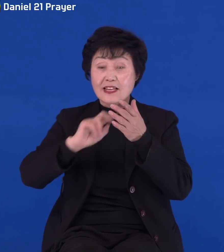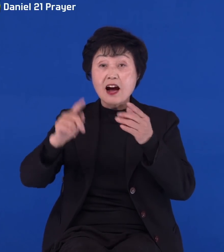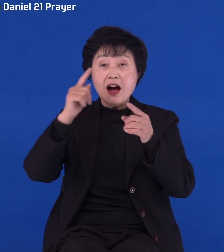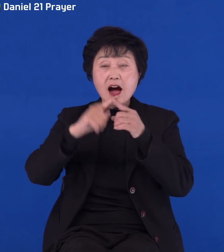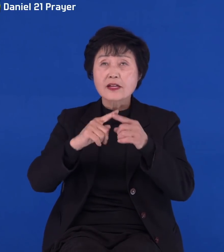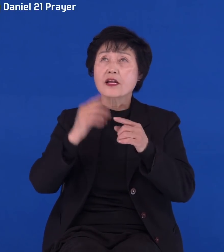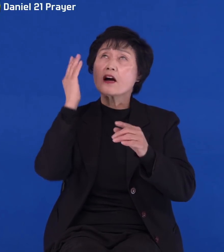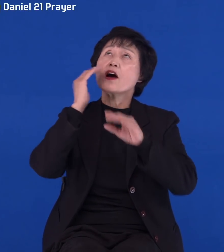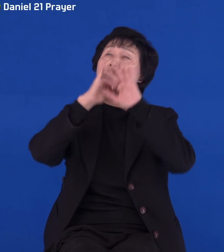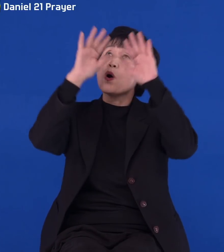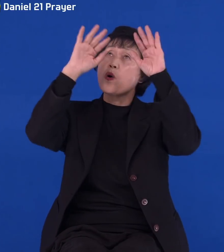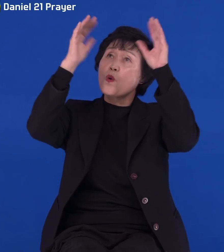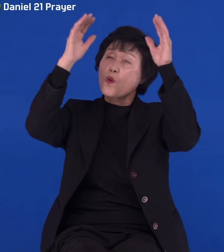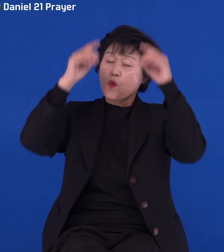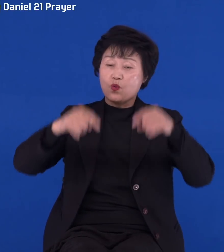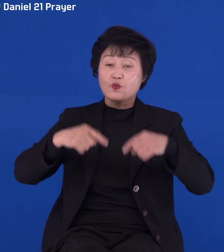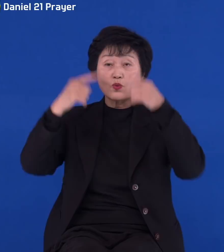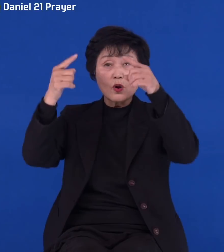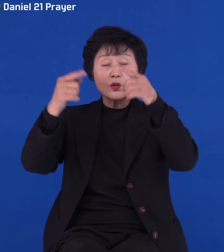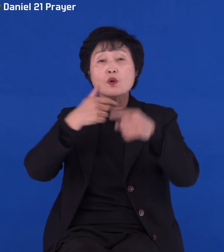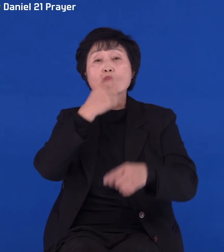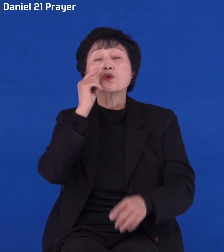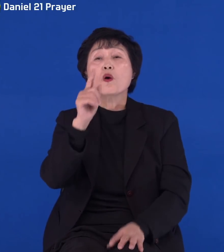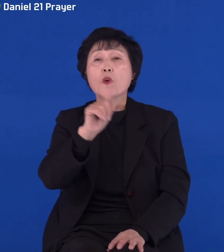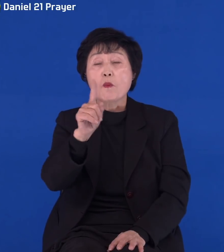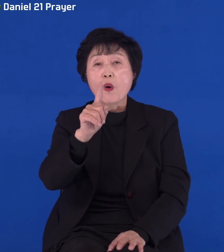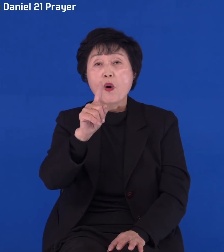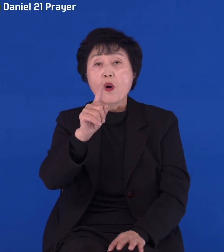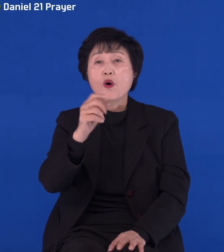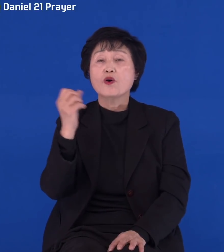부족하니? 그리고 너희 엄마의 신장